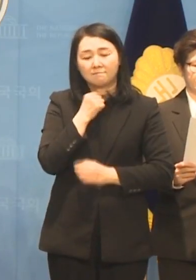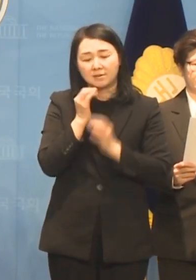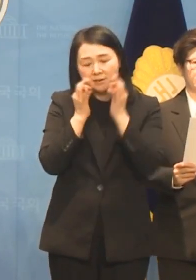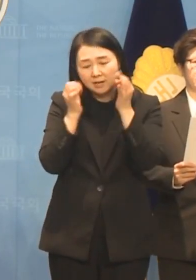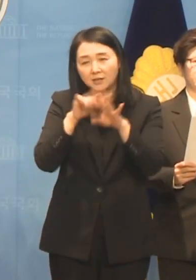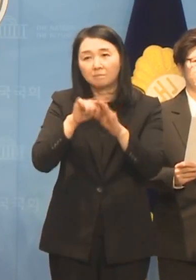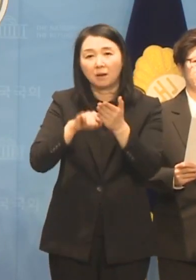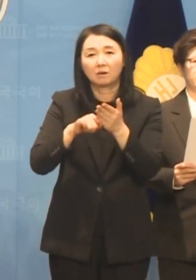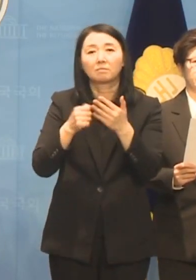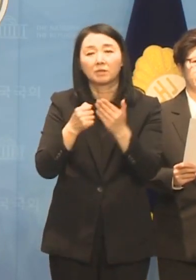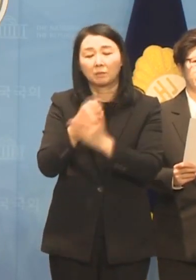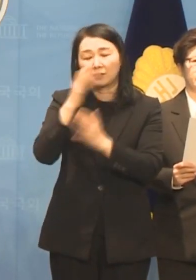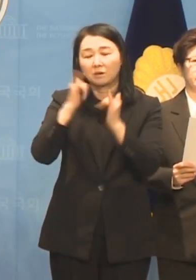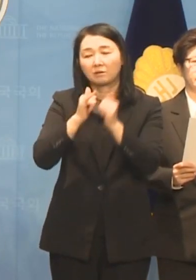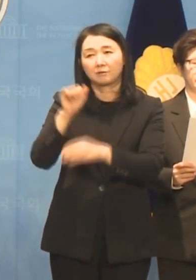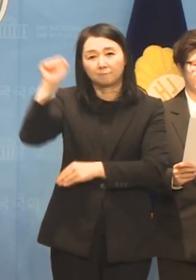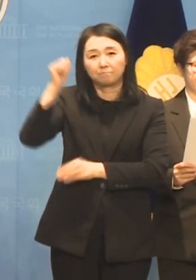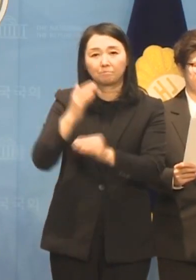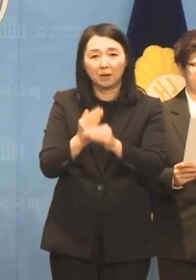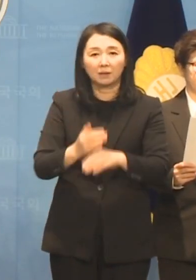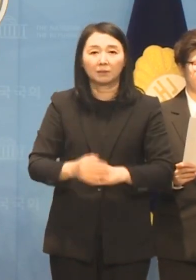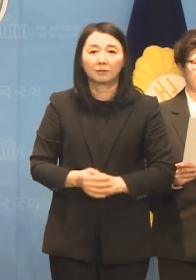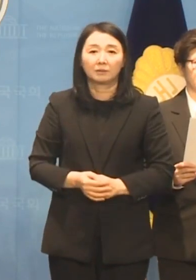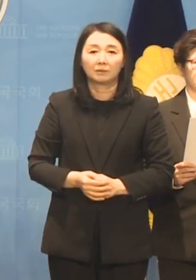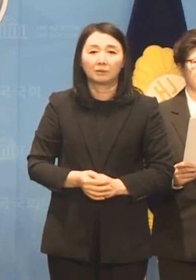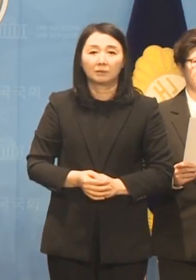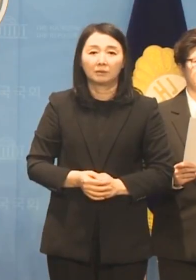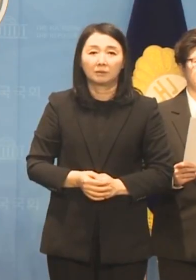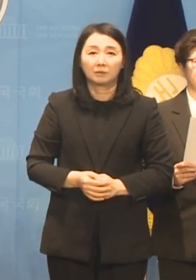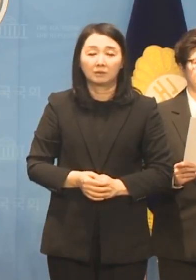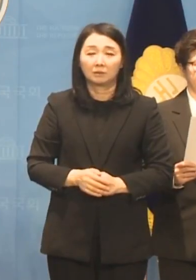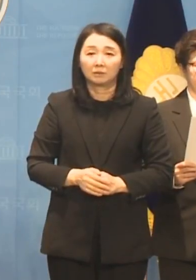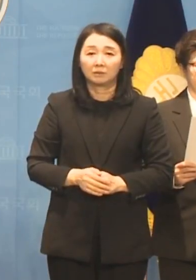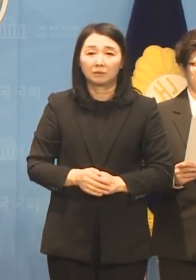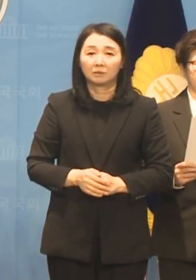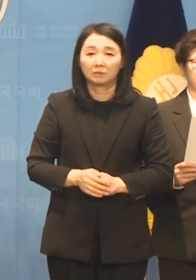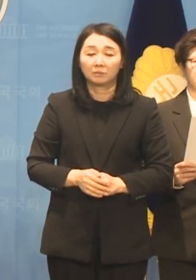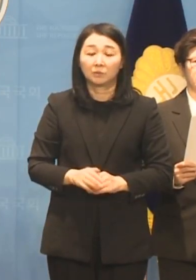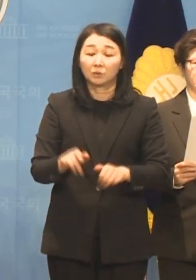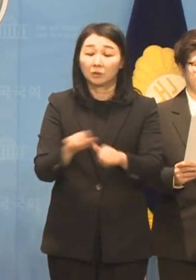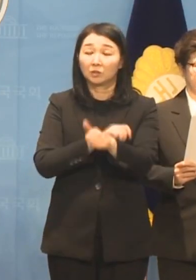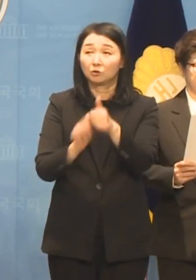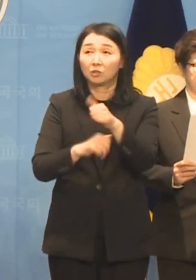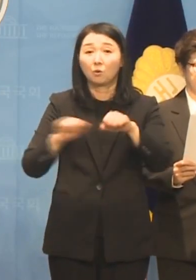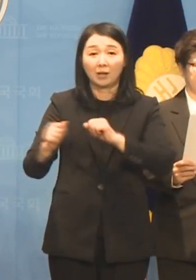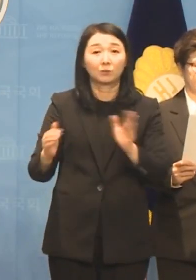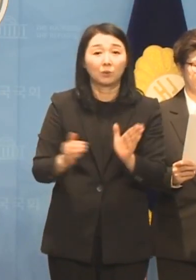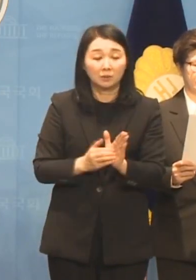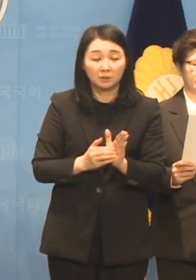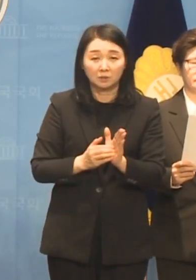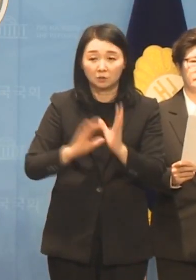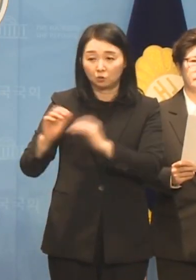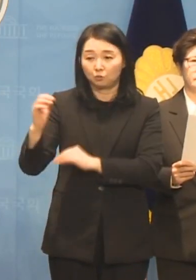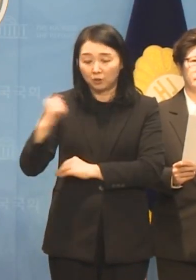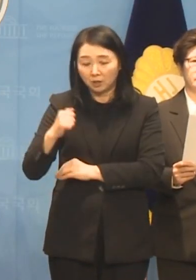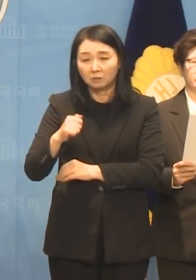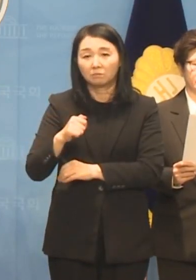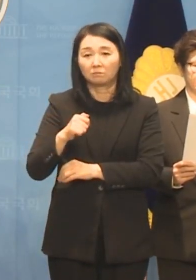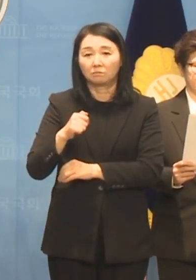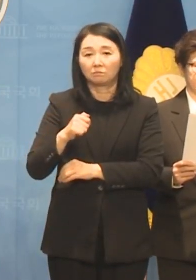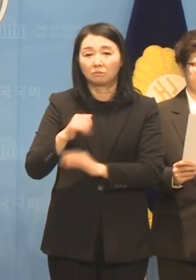때문에 일어난 일이라고 보입니다. 오늘 특위 활동은 종료됐지만 앞으로도 우리 국민의힘